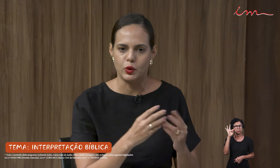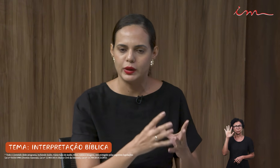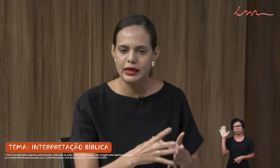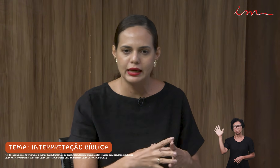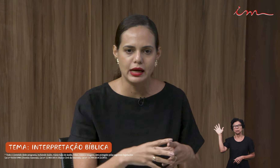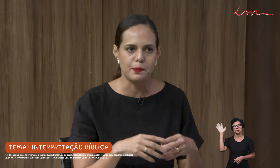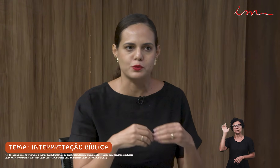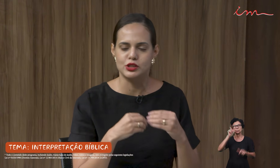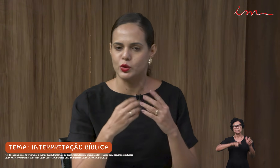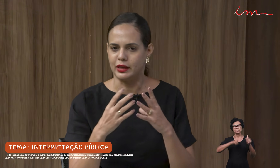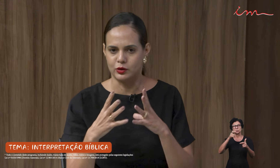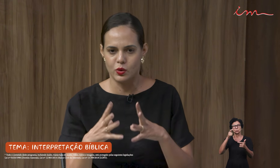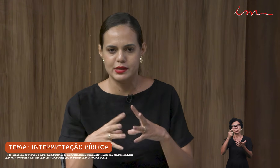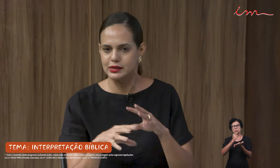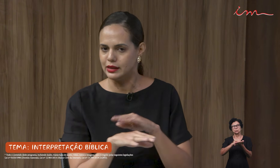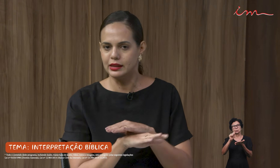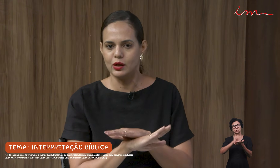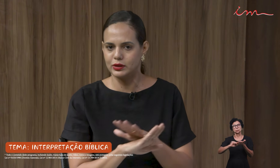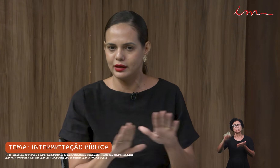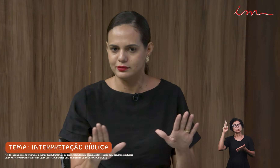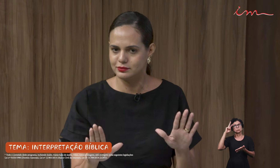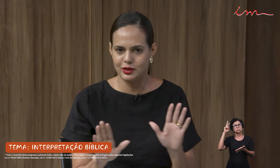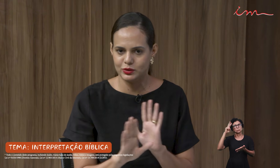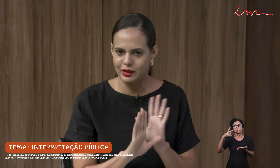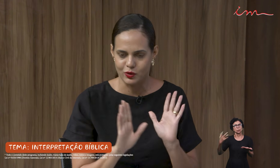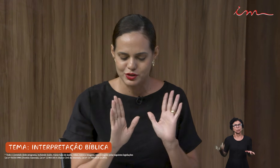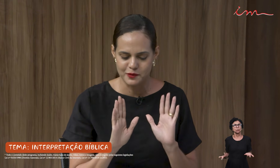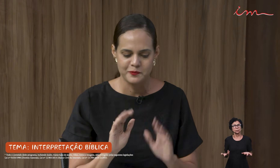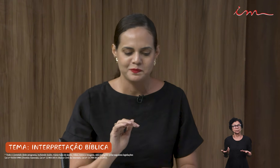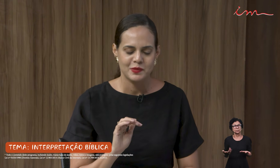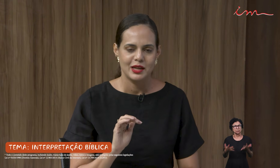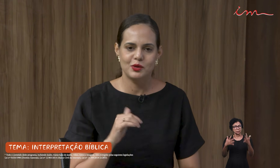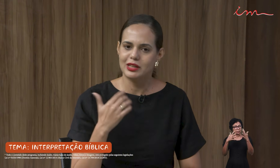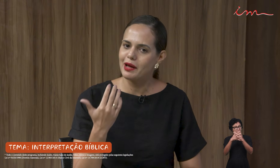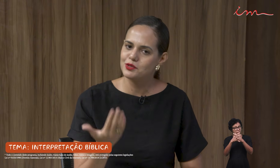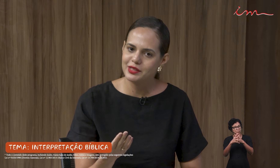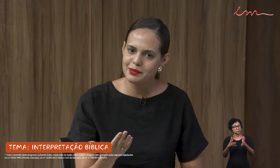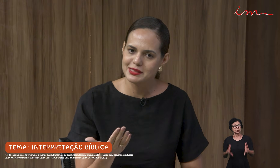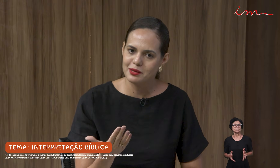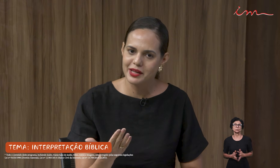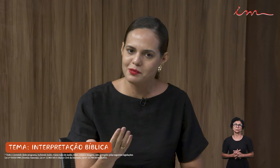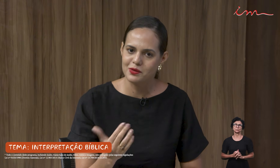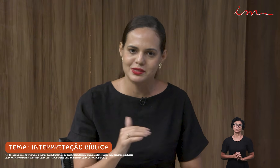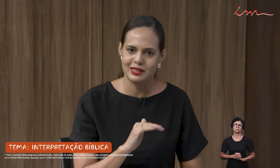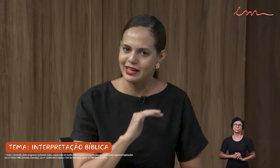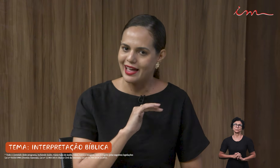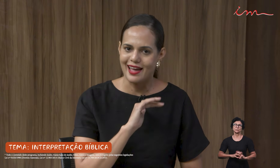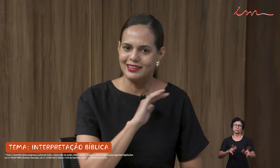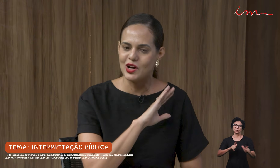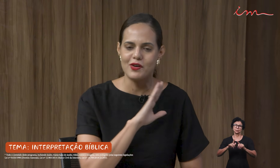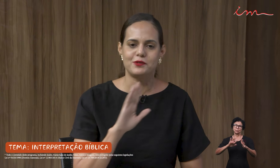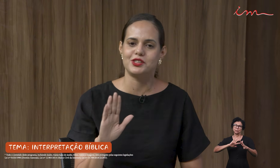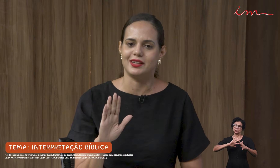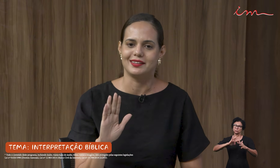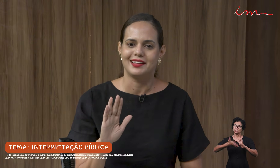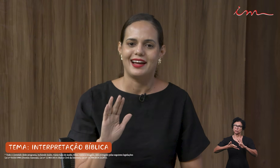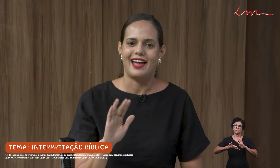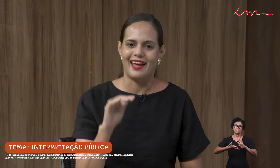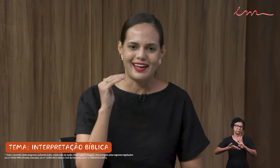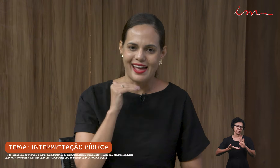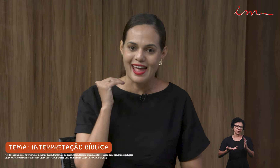para a teoria, os historiadores, não tem lógica. E o trabalho de Libras também, irmãos, não vai